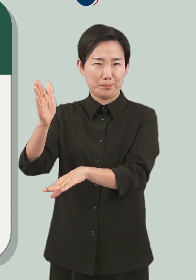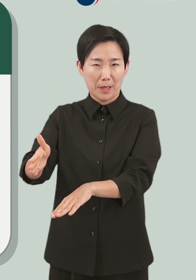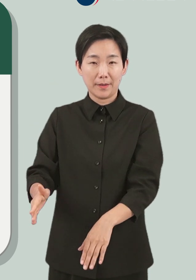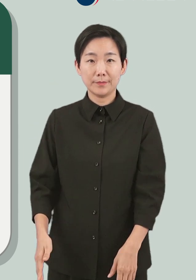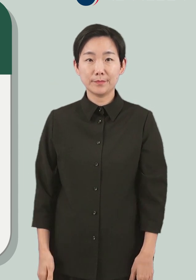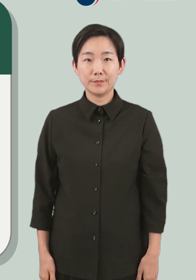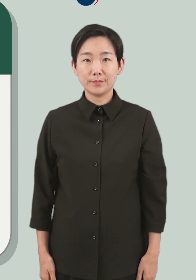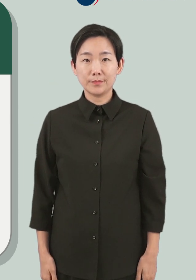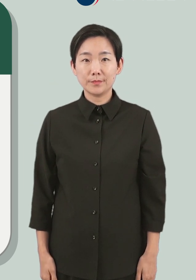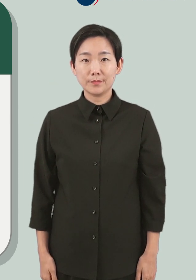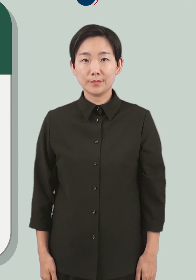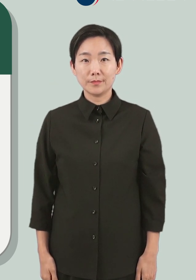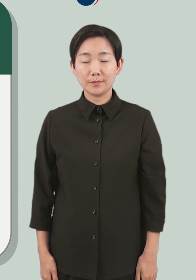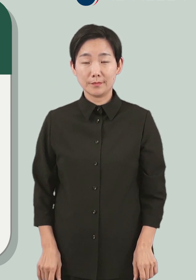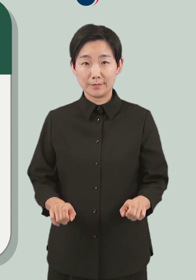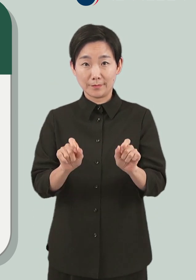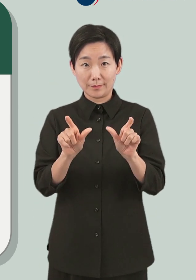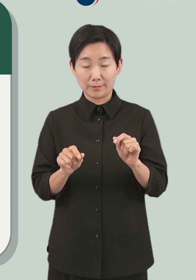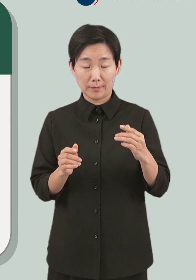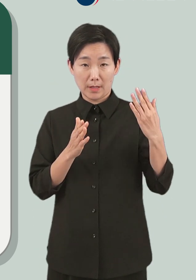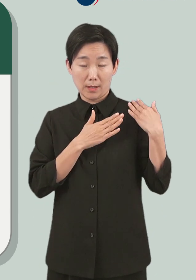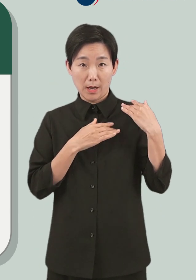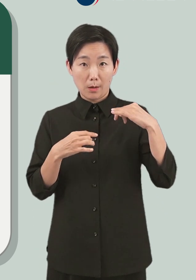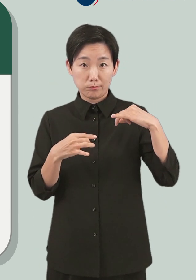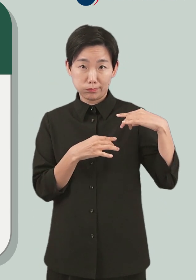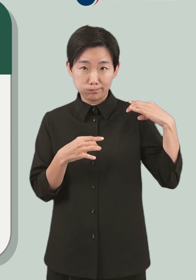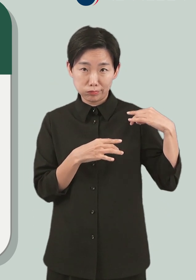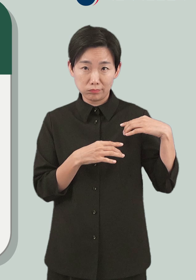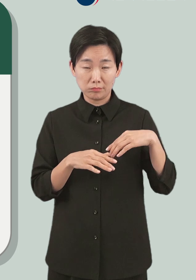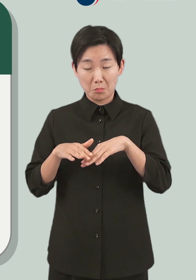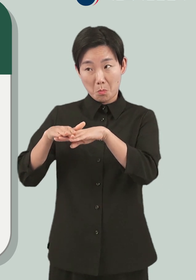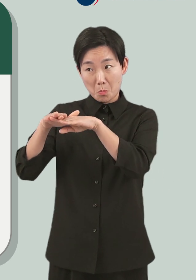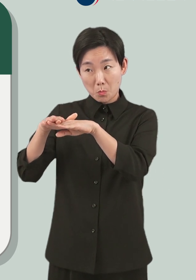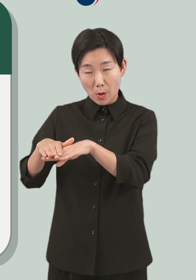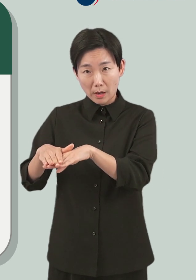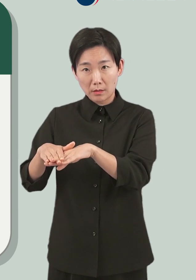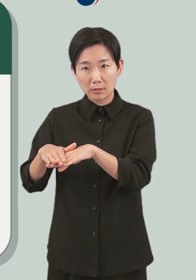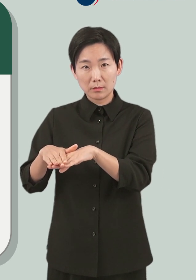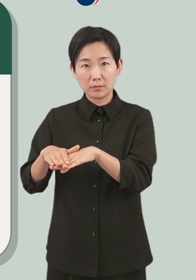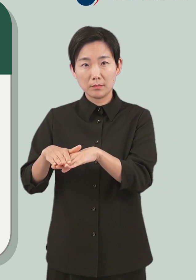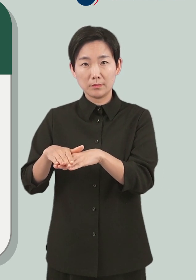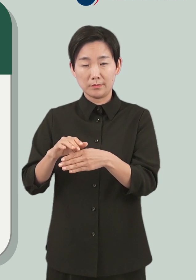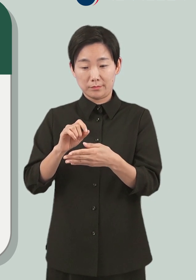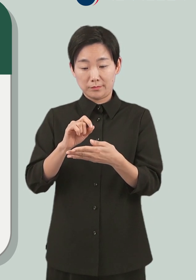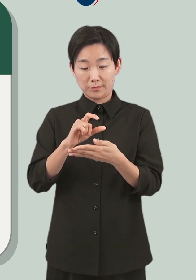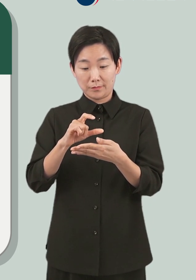부착된 코드를 구부리거나 접지 않아야 합니다.